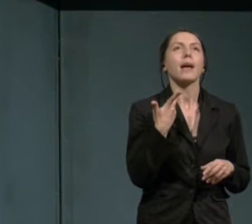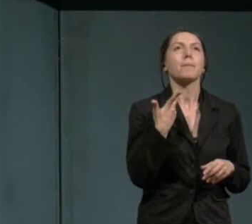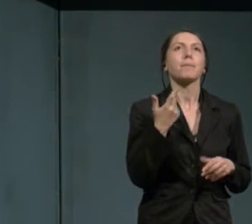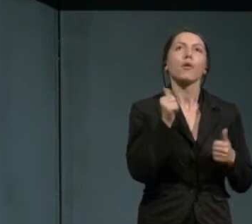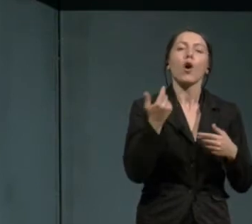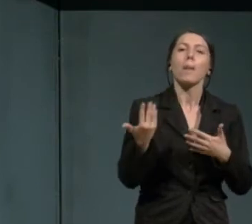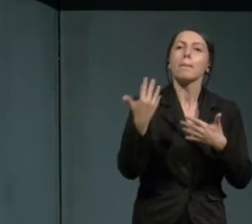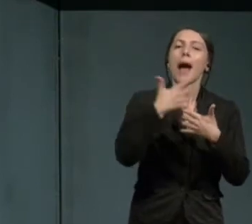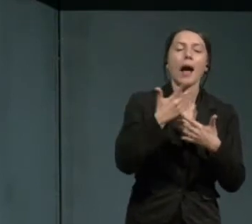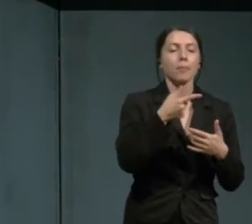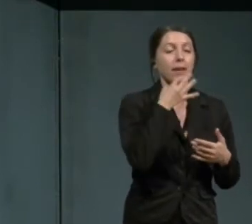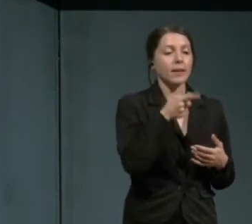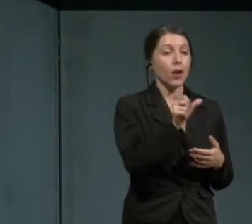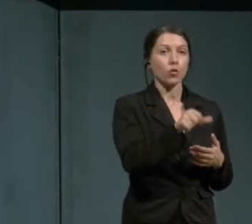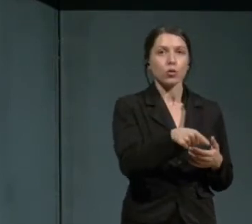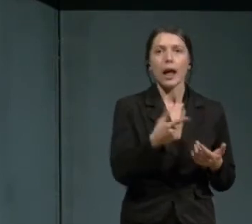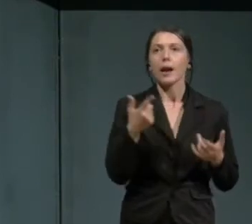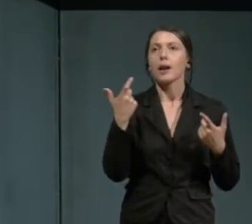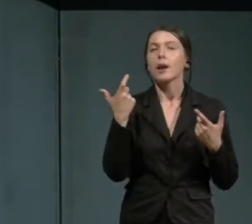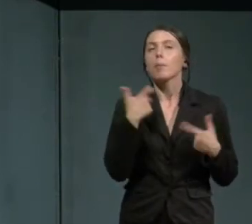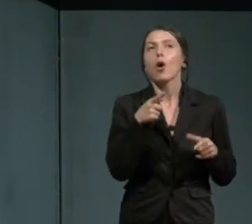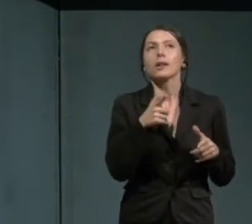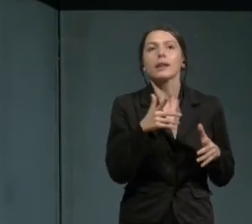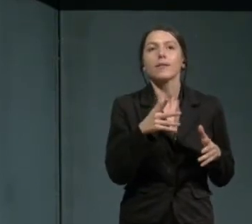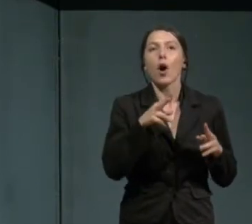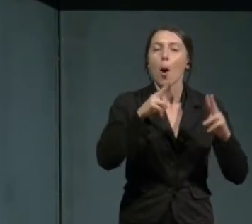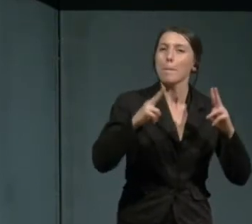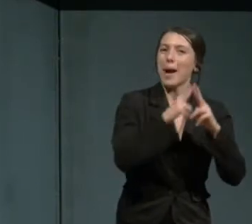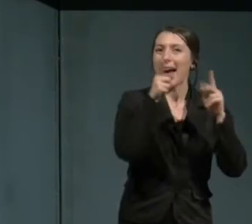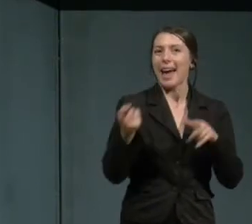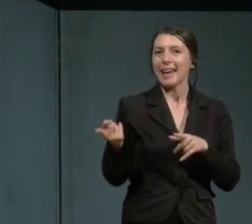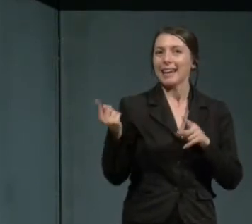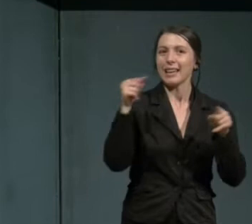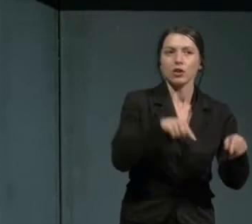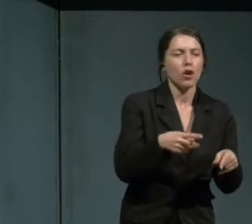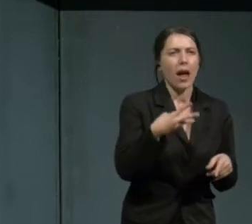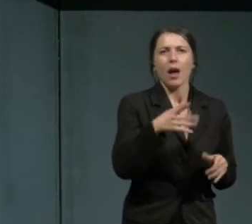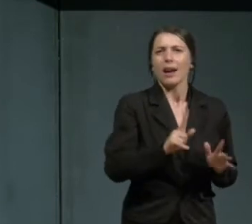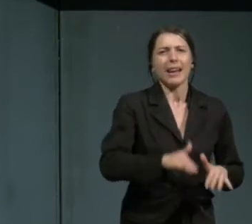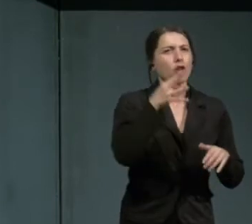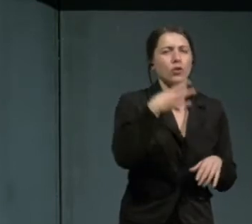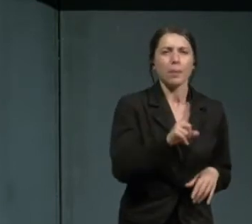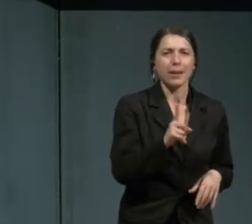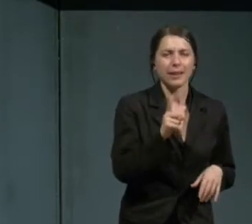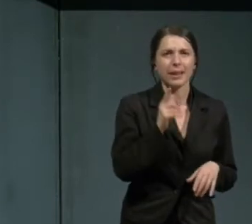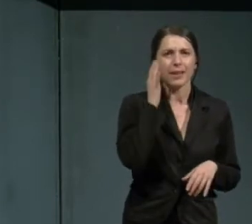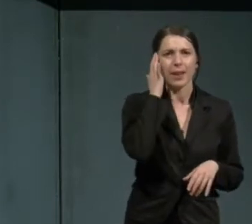viene da un altro mondo perché parigina viene da parigi non c'entra con questo